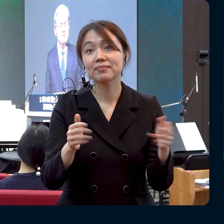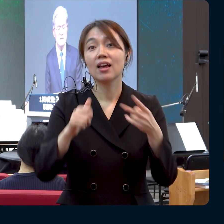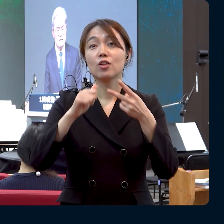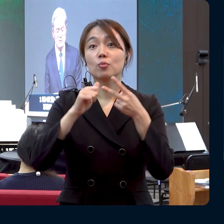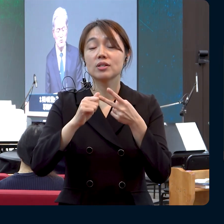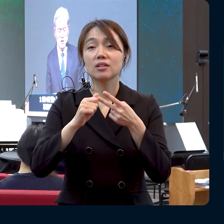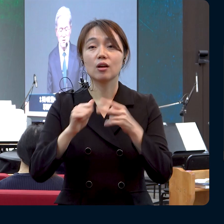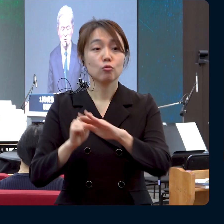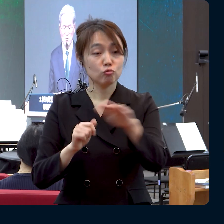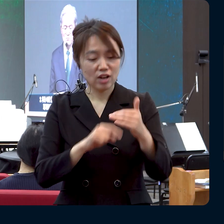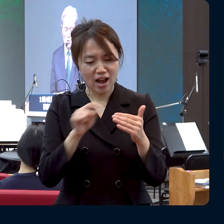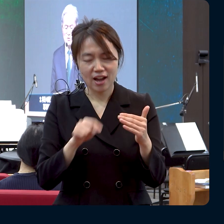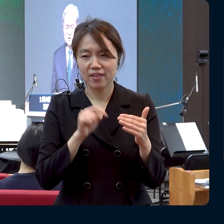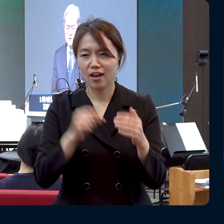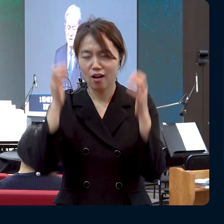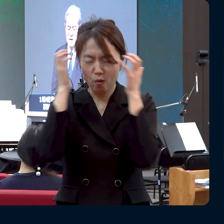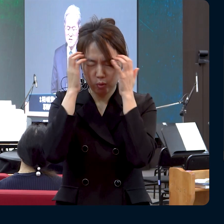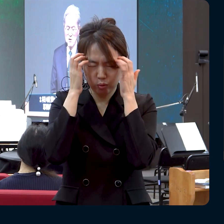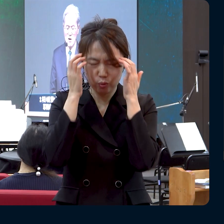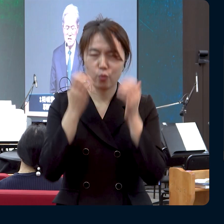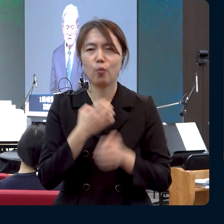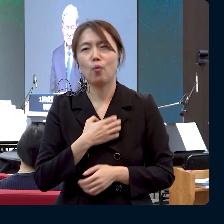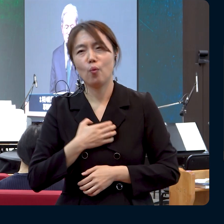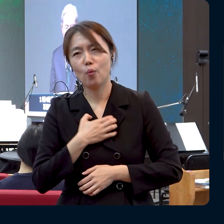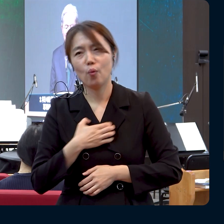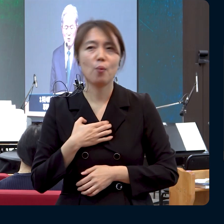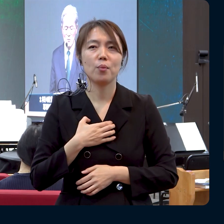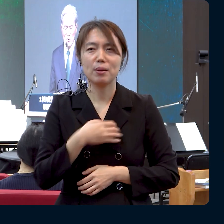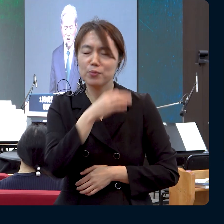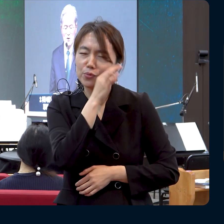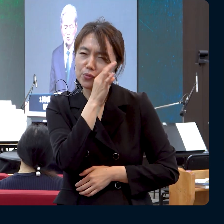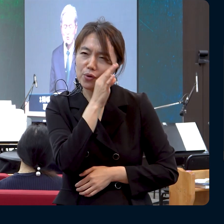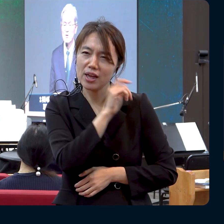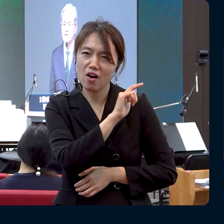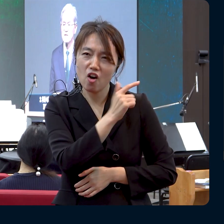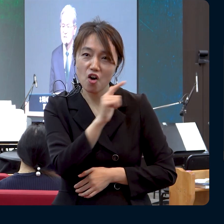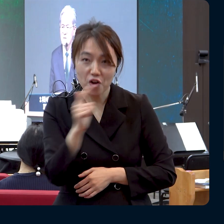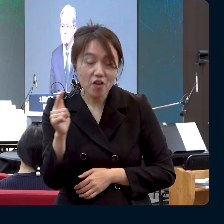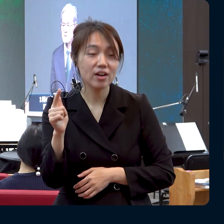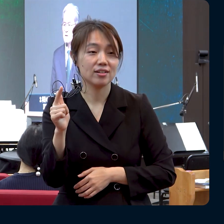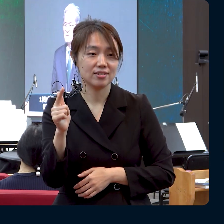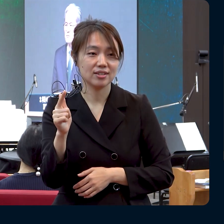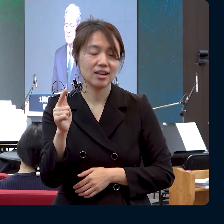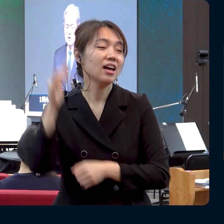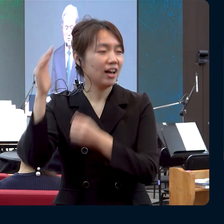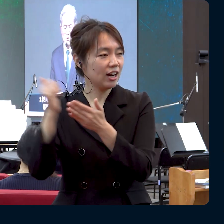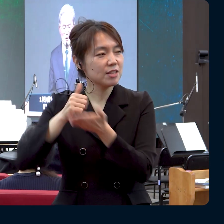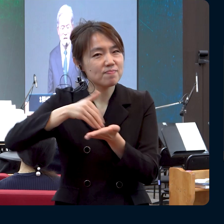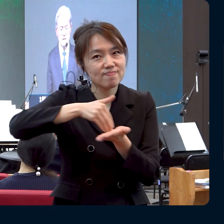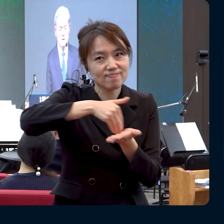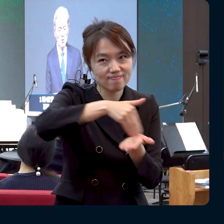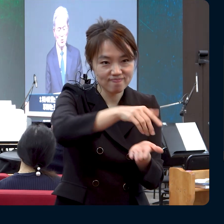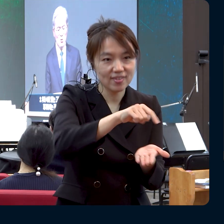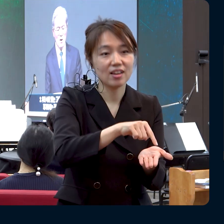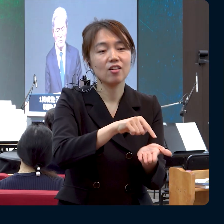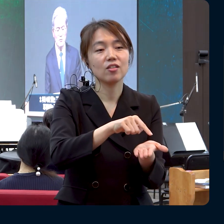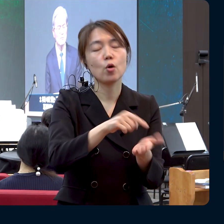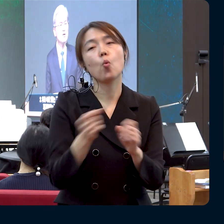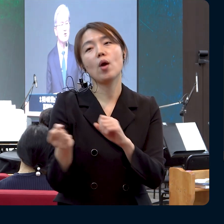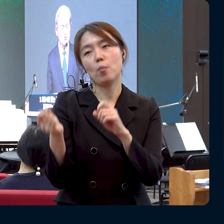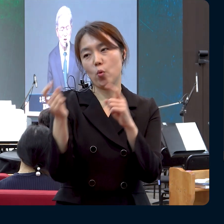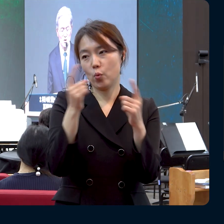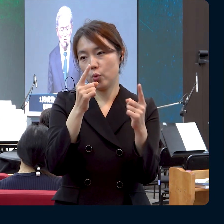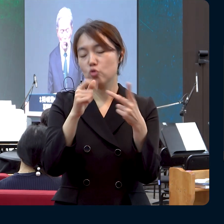아픔, 수치스러운 모든 것을 제거하시는 것이 회복의 두 번째 스텝입니다. 우리 속에 있는 고통과